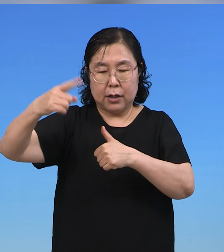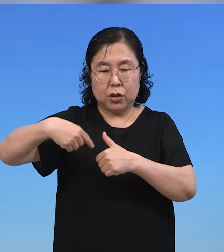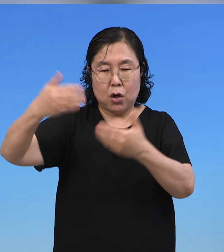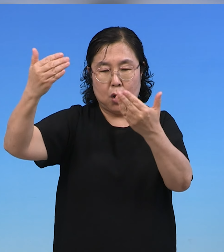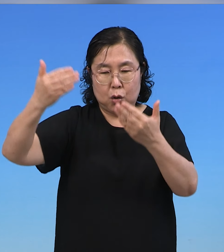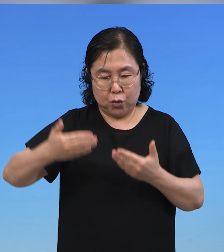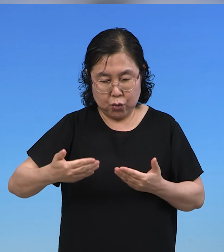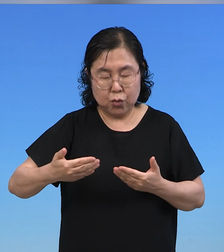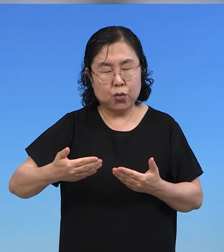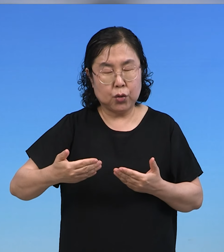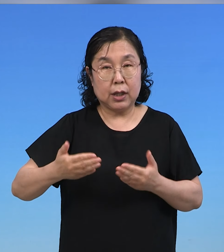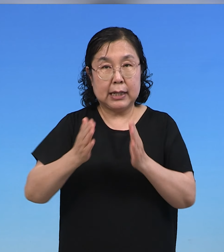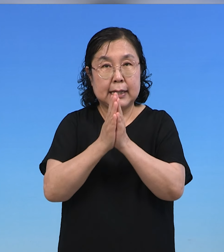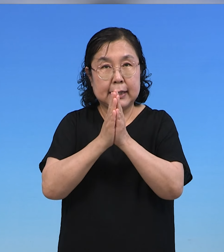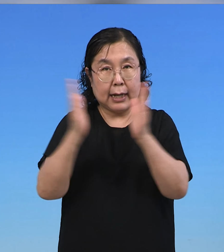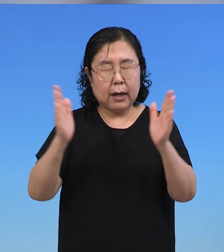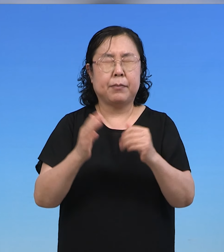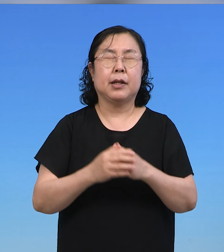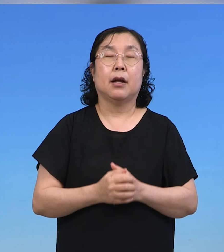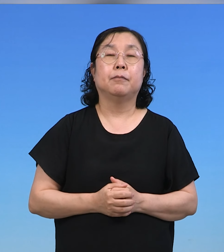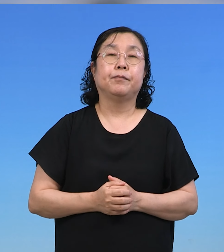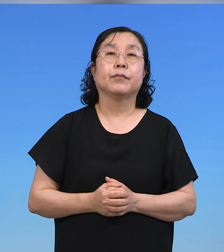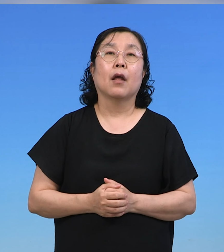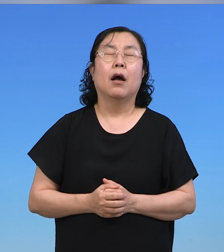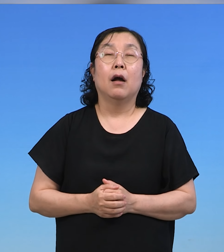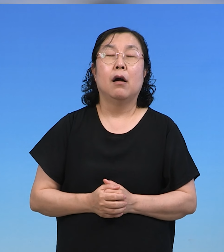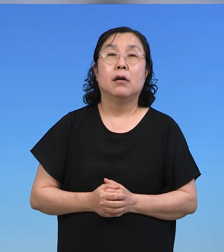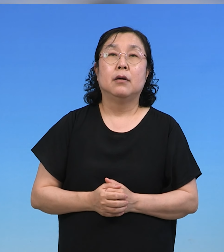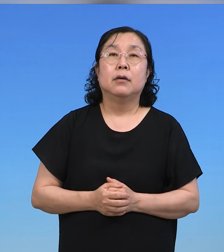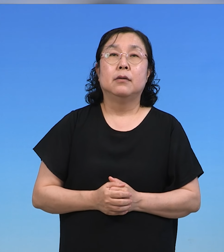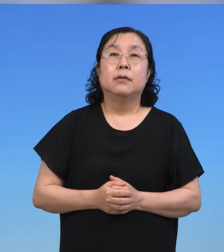지침들이 이 본문 바로 그 다음부터 나오거든요.